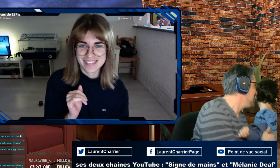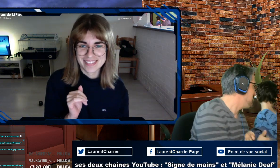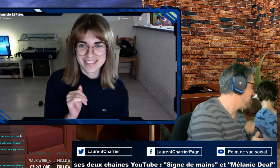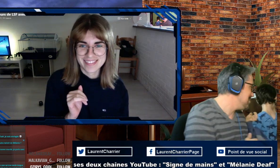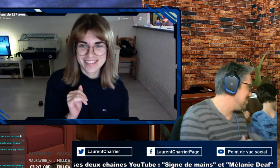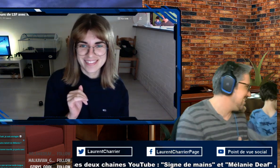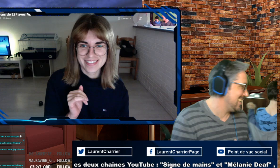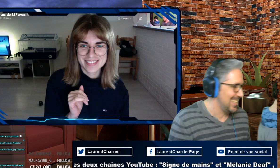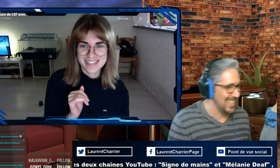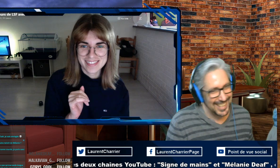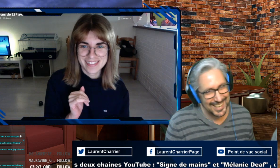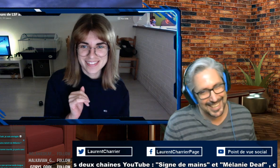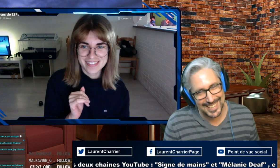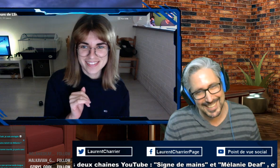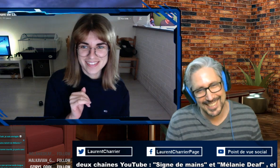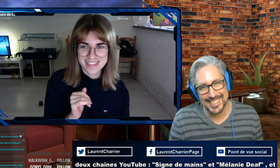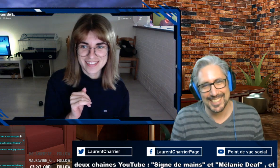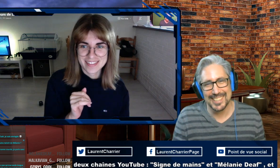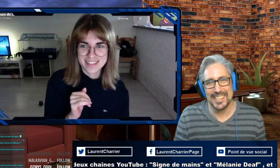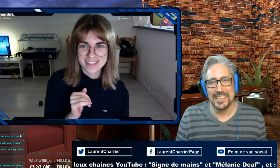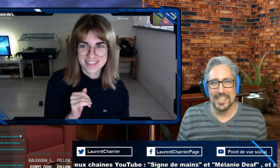Oui, papa, je t'aime.